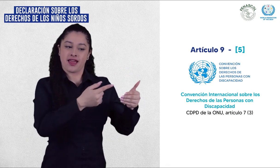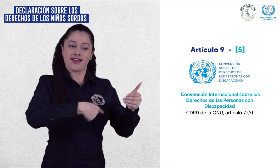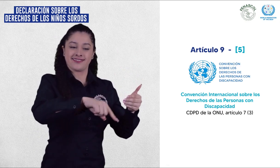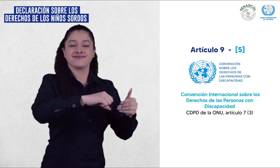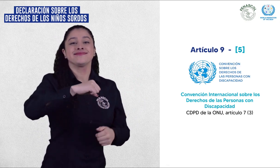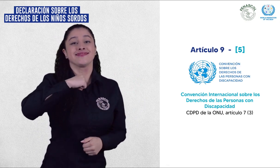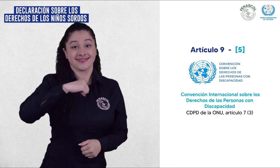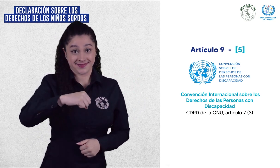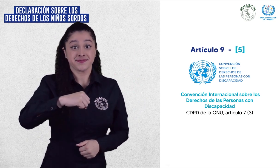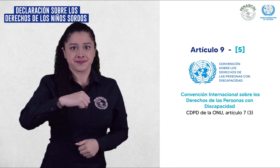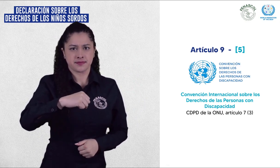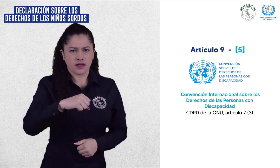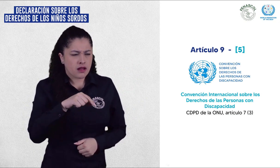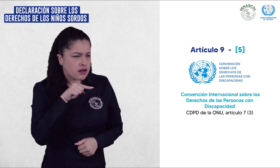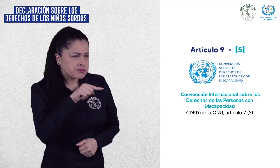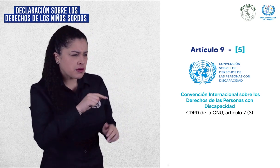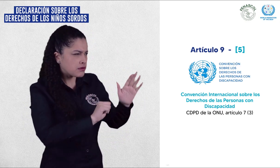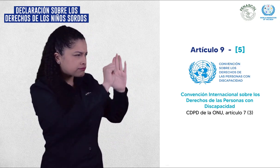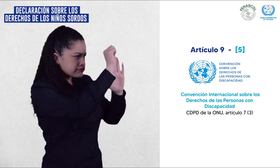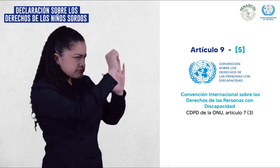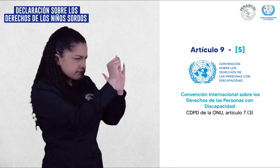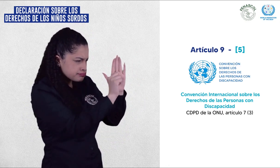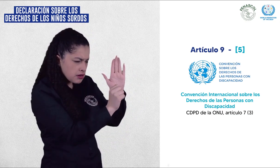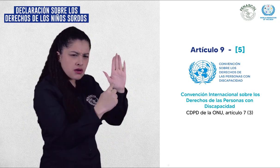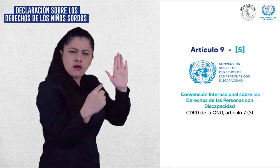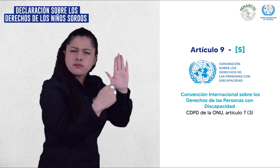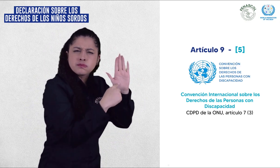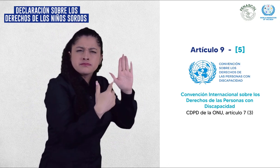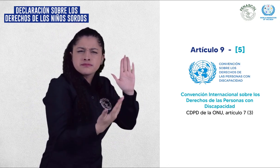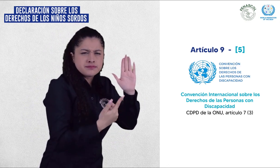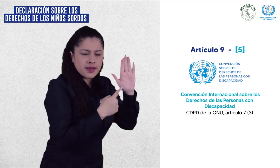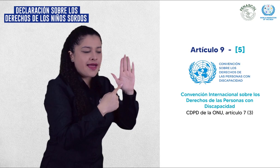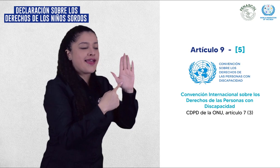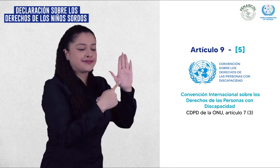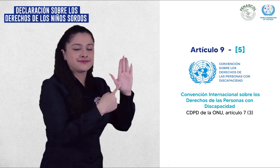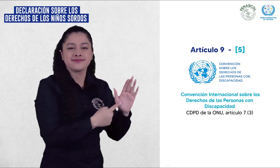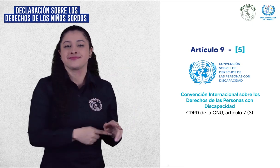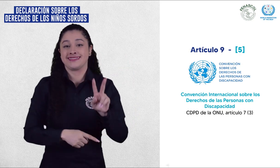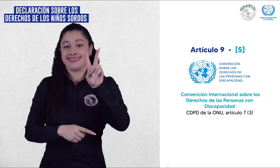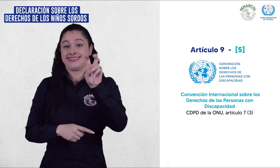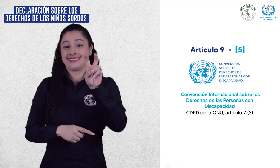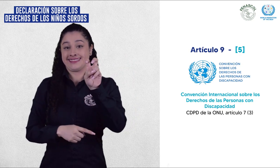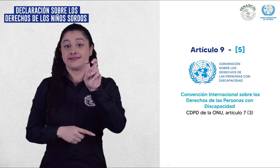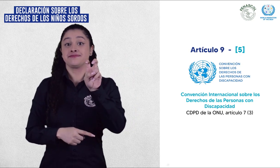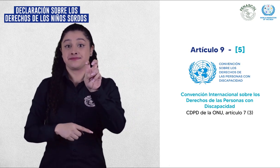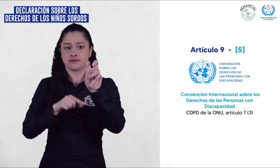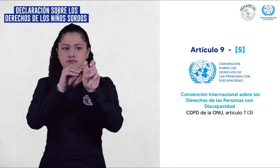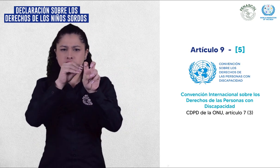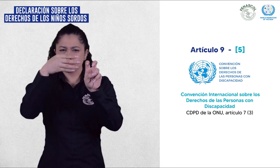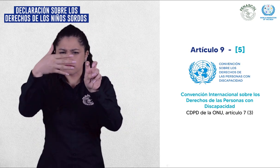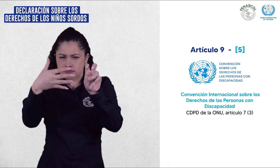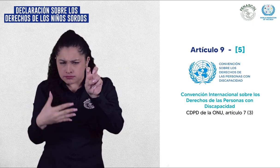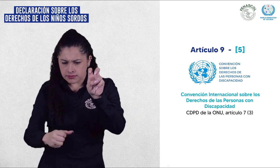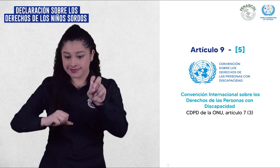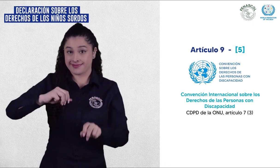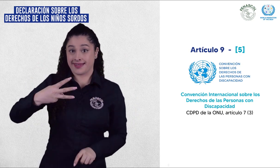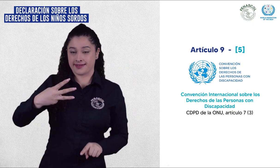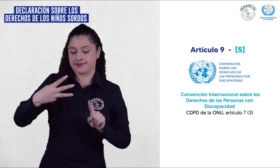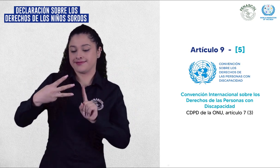el numeral 3 del artículo 7 de la Convención Internacional sobre los Derechos de las Personas con Discapacidad de la